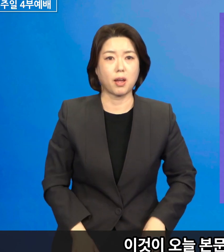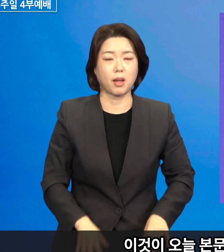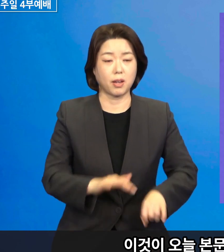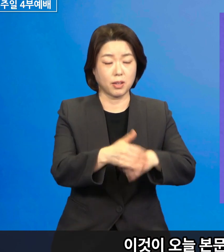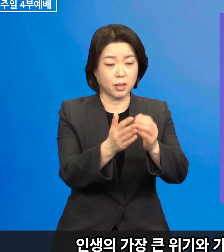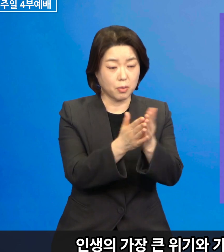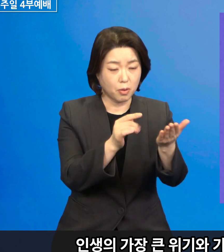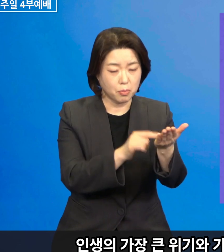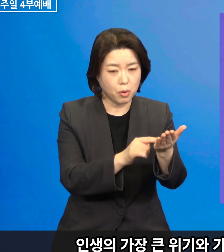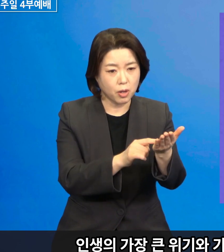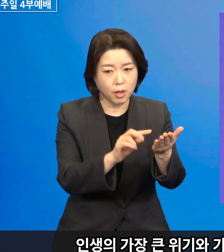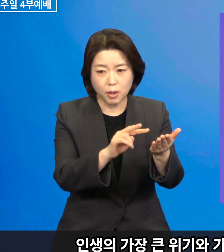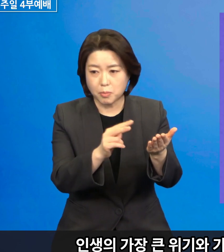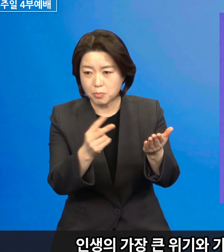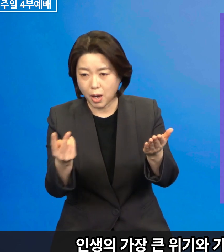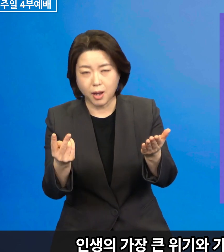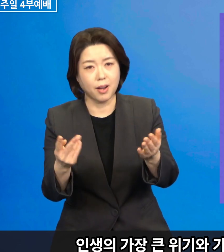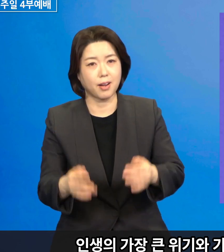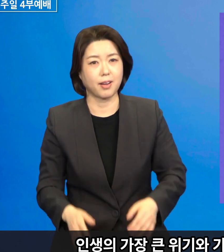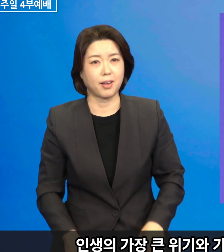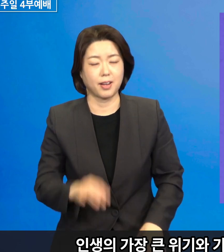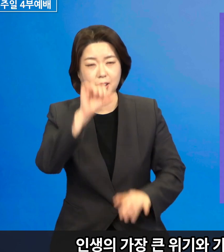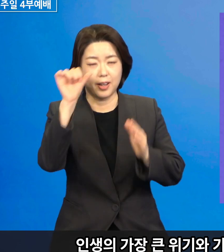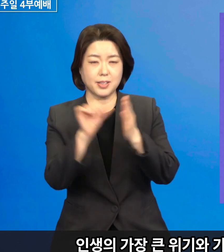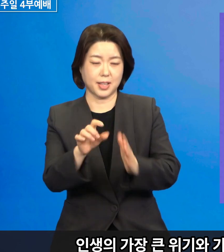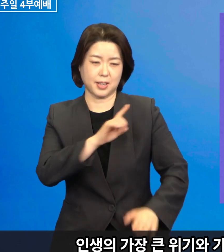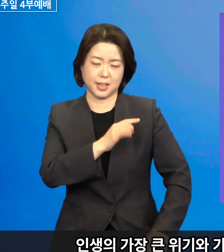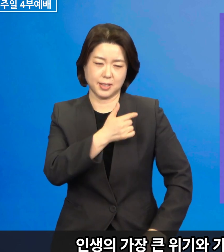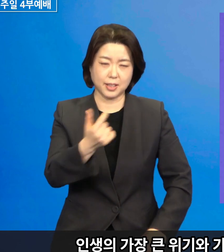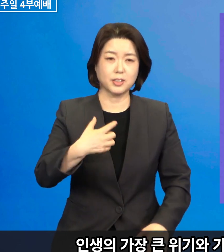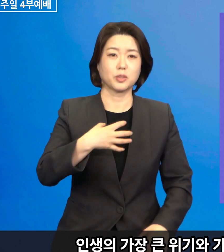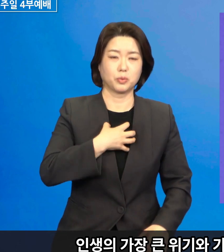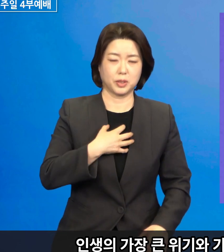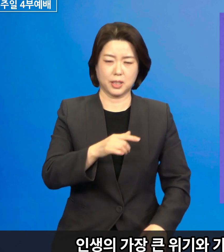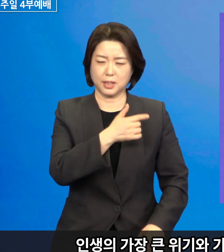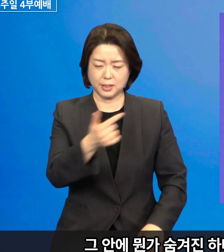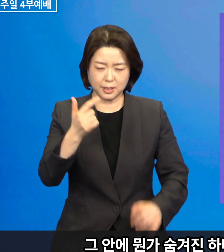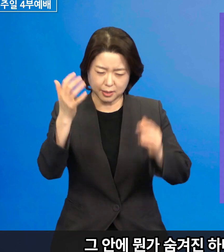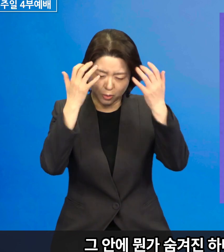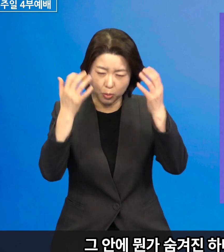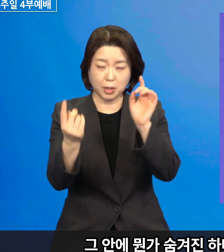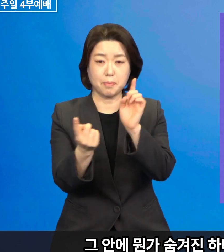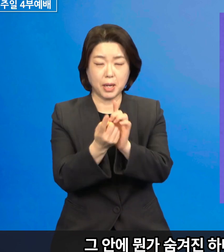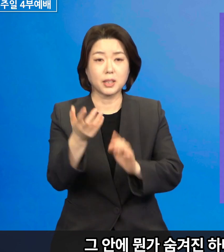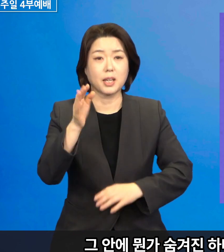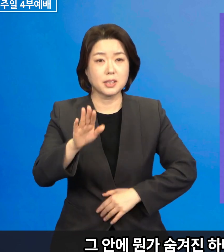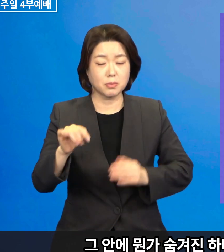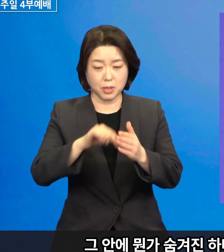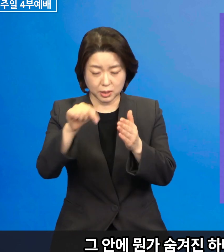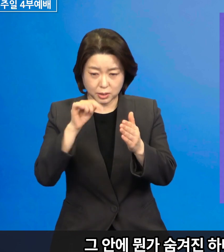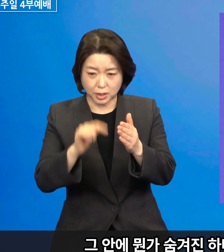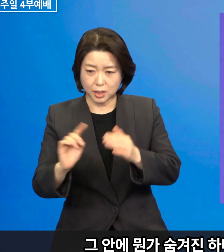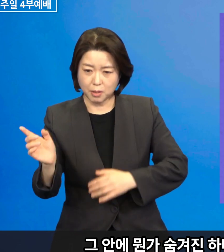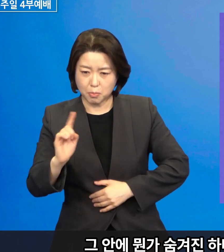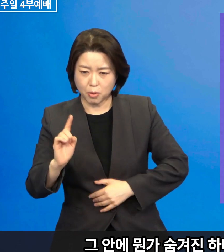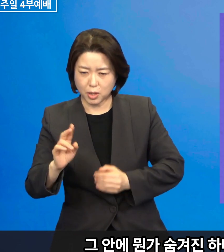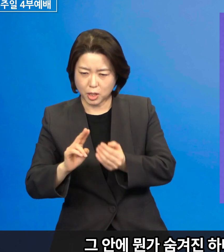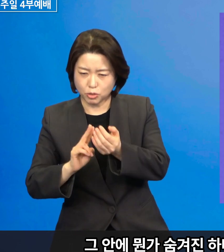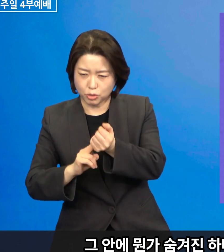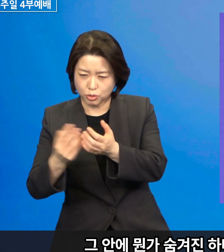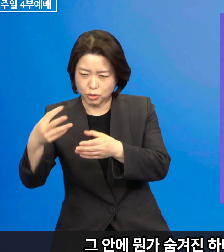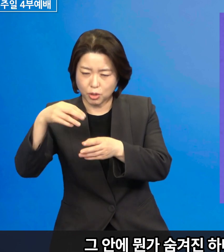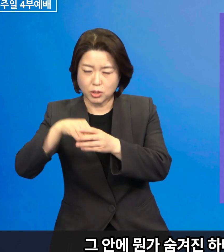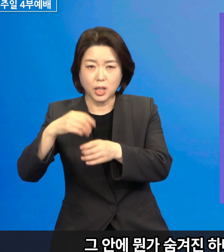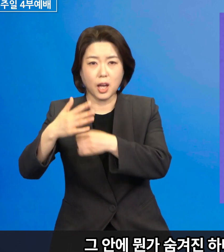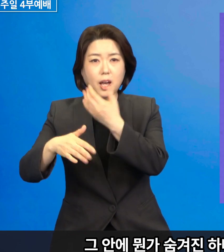반전입니다. 인생의 가장 큰 위기와 가장 큰 환난을 당하고 있는데 그 안에 뭔가 숨겨진 하나님의 긍휼이